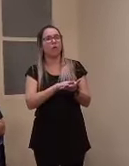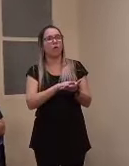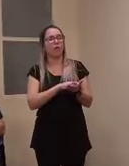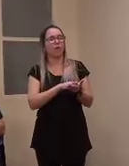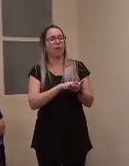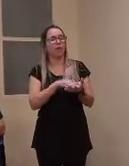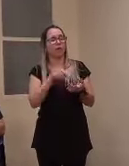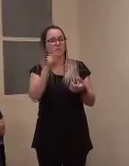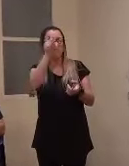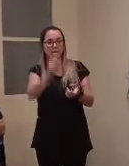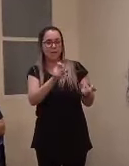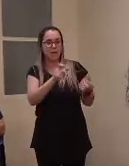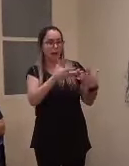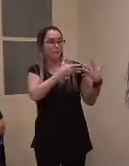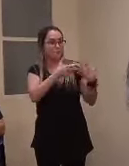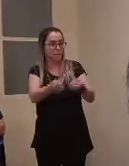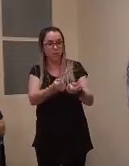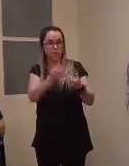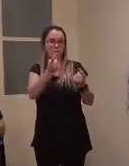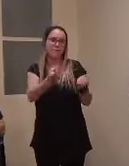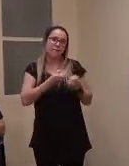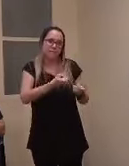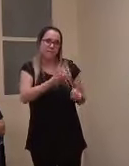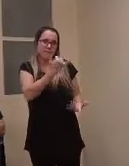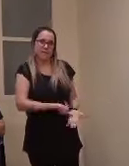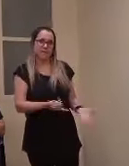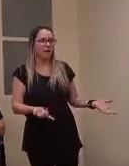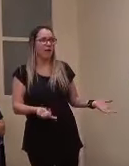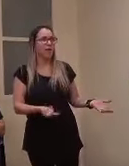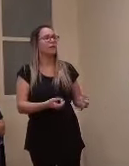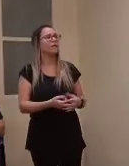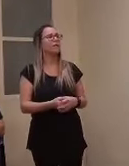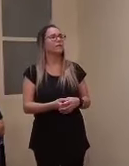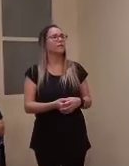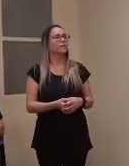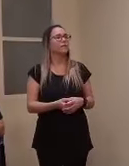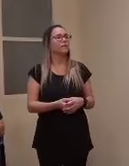la necesidad de estos apoyos y en qué medida